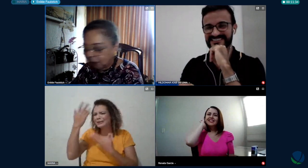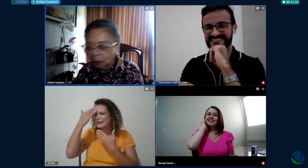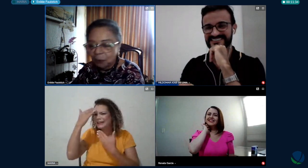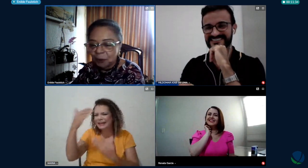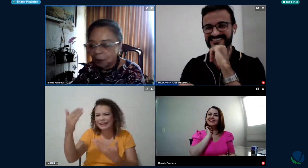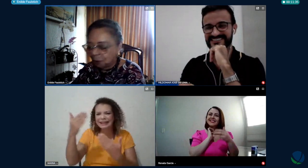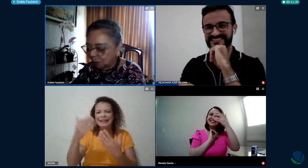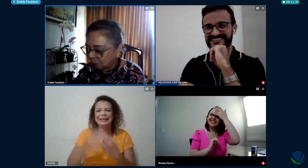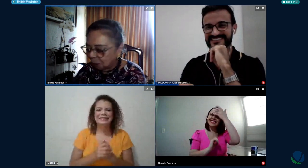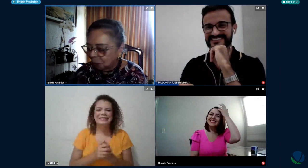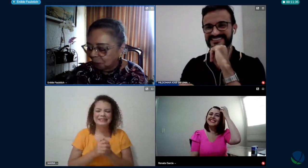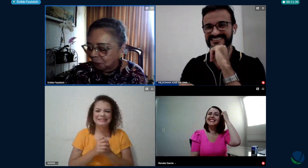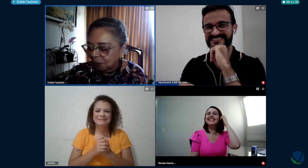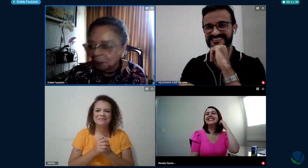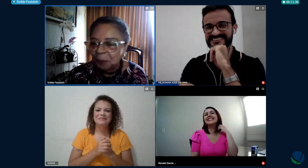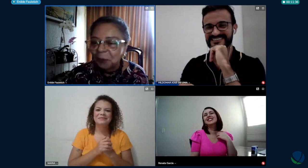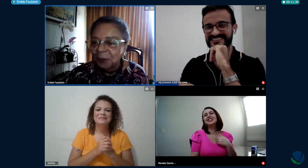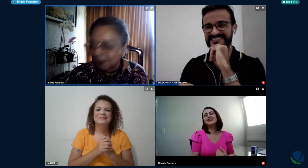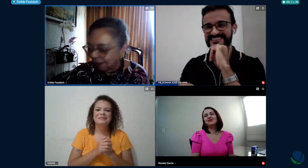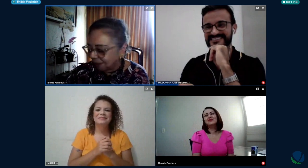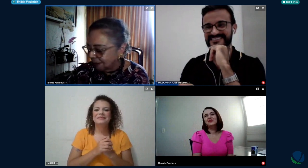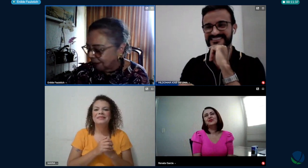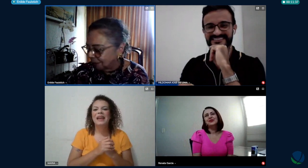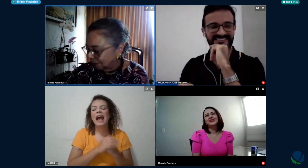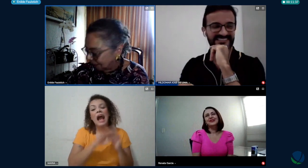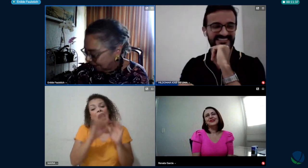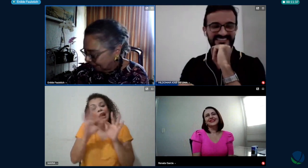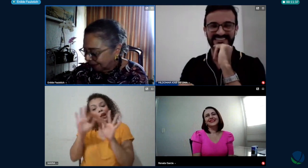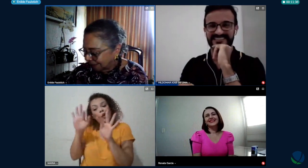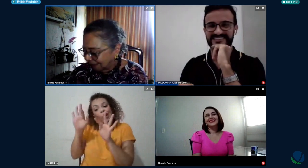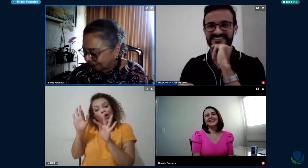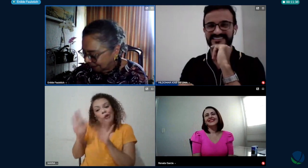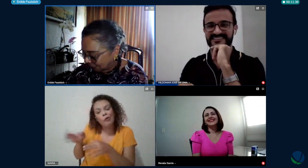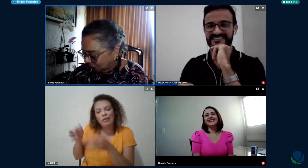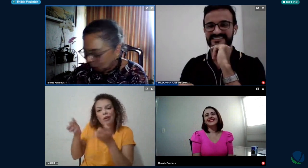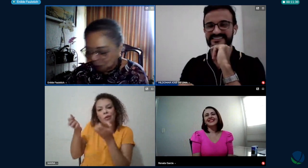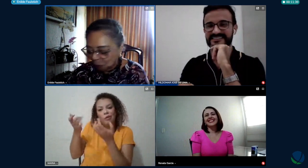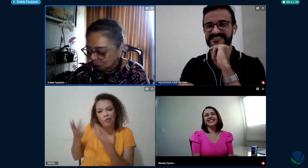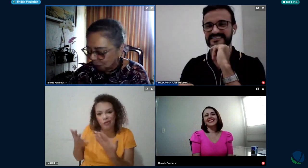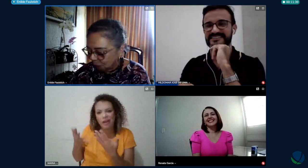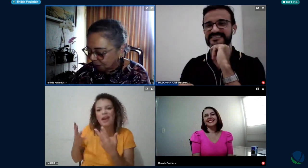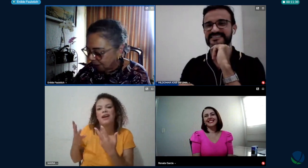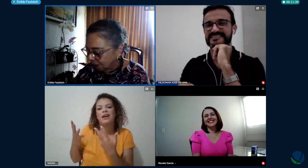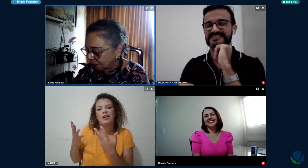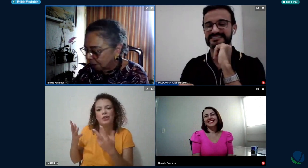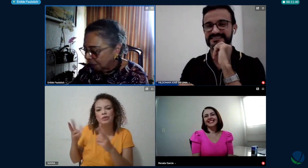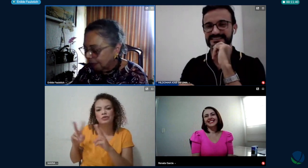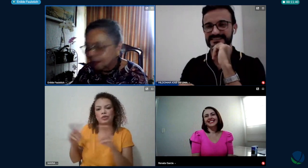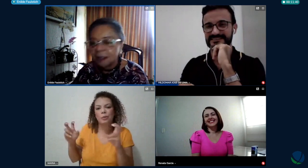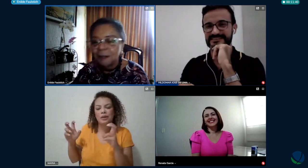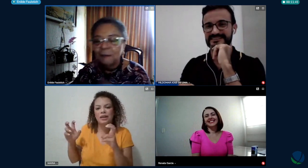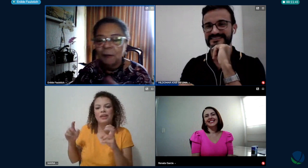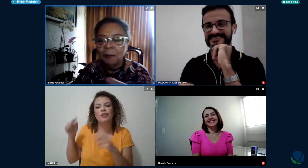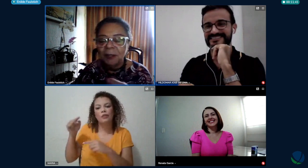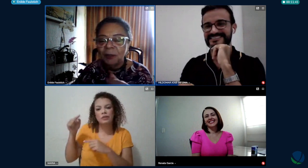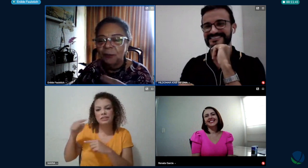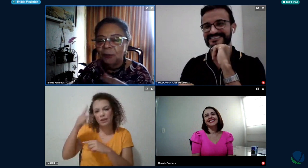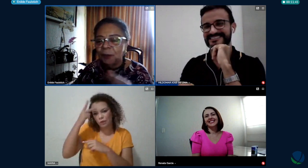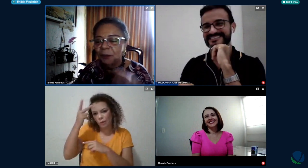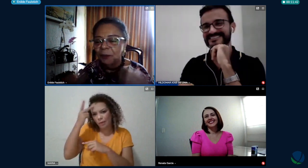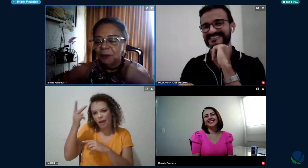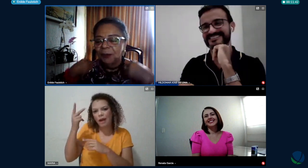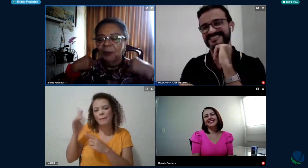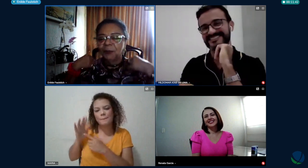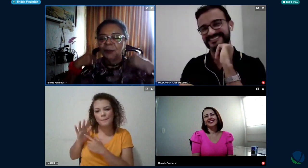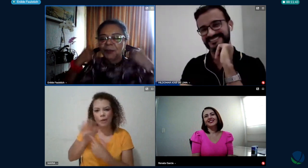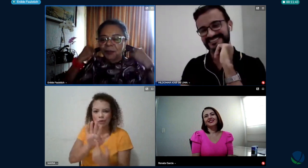No final, eu digo um pouco, falo um pouco aí dessa forma como você sensivelmente